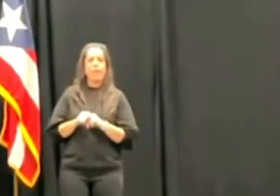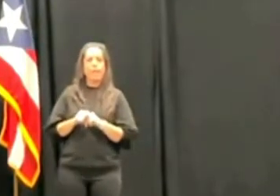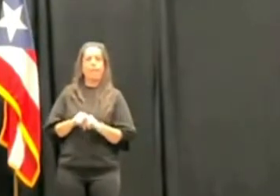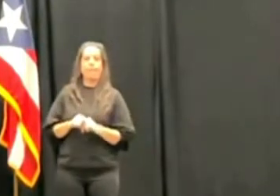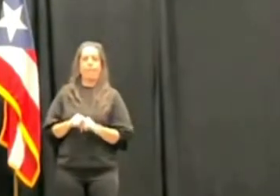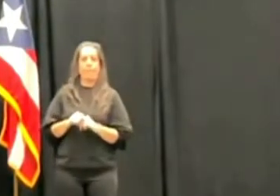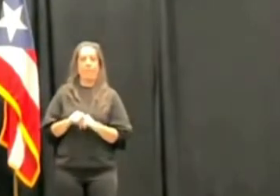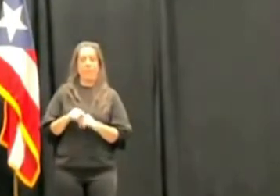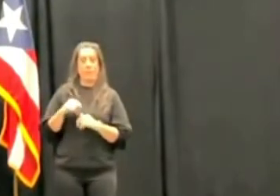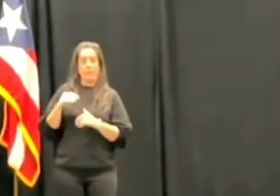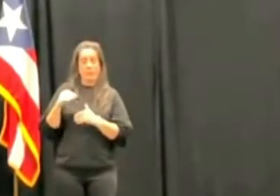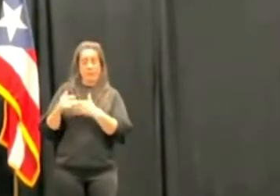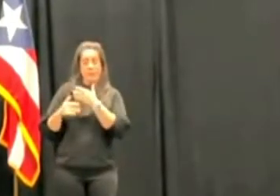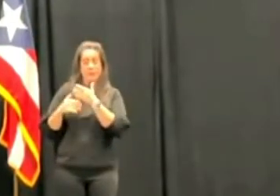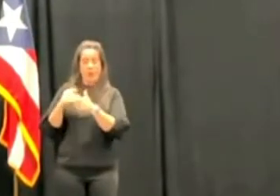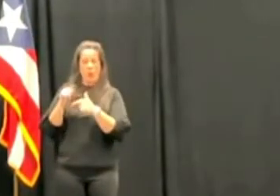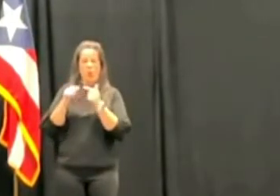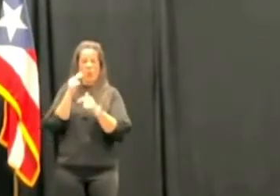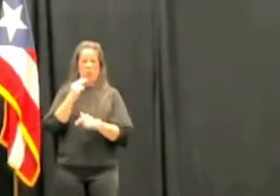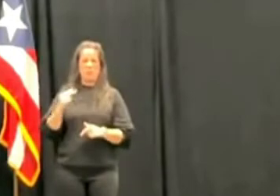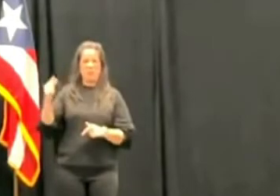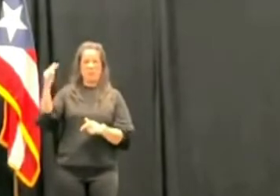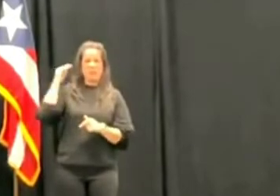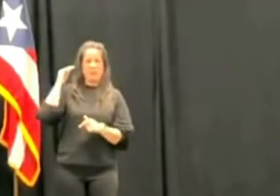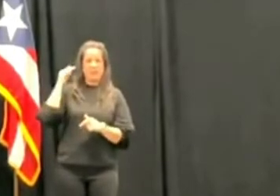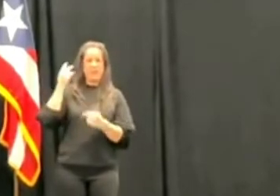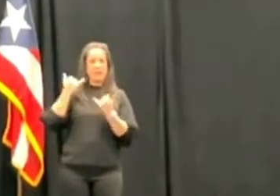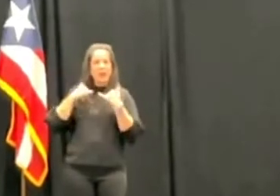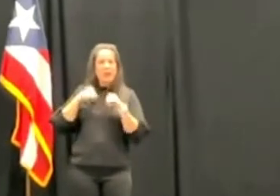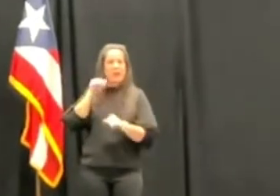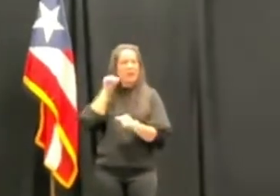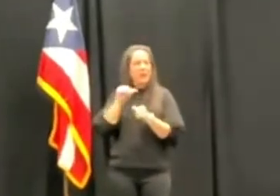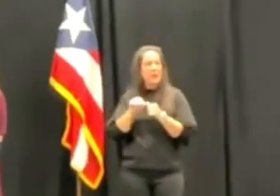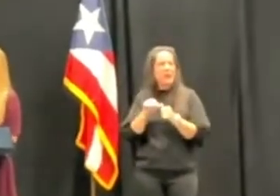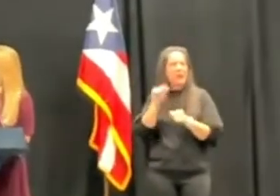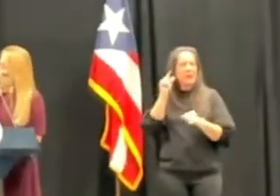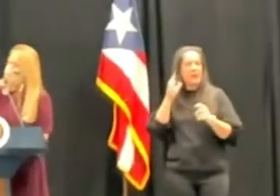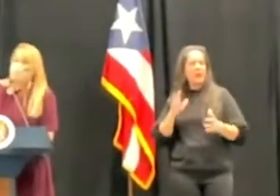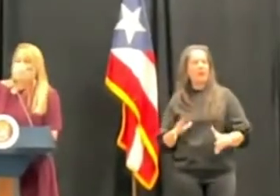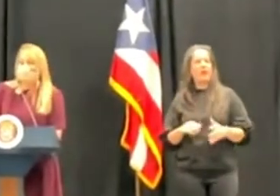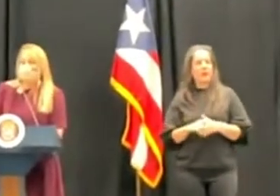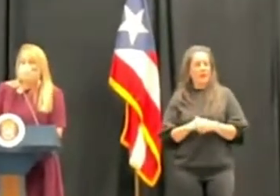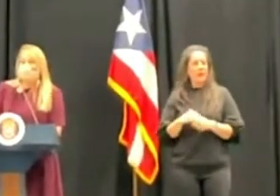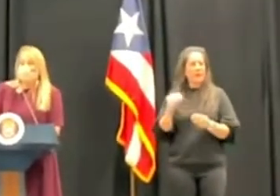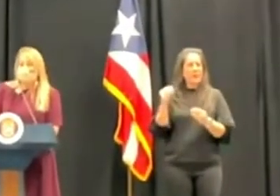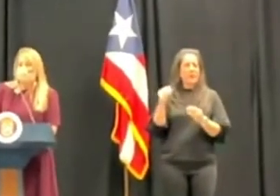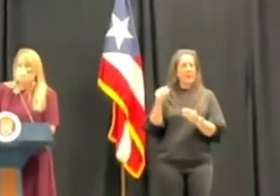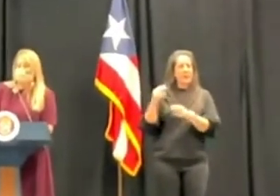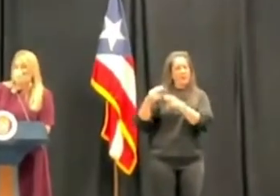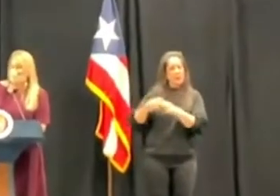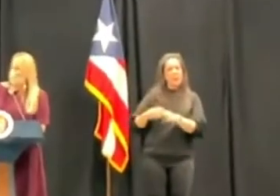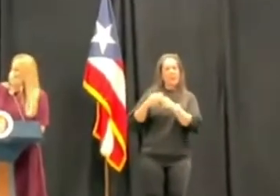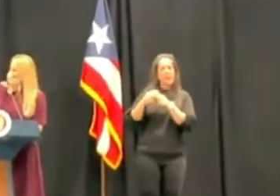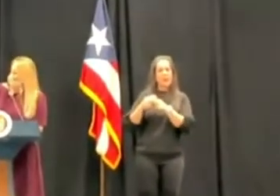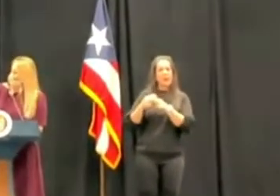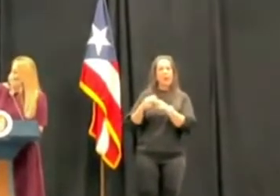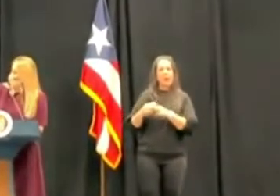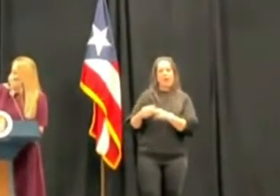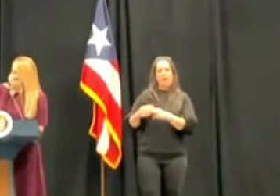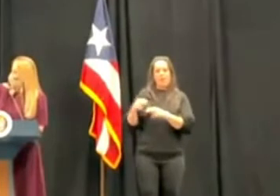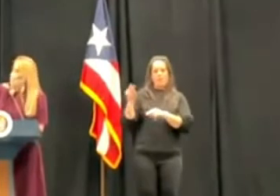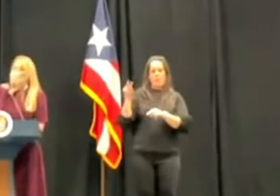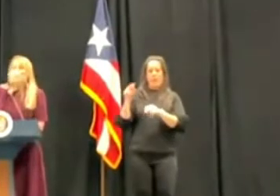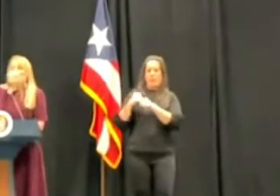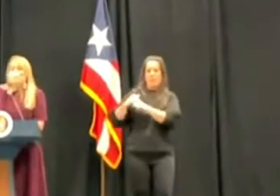cabo del tiempo cuando miramos hacia atrás todavía recuerdo cuando el gobernador me designó procuradora de las mujeres